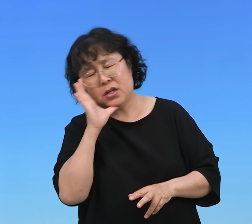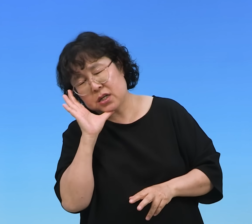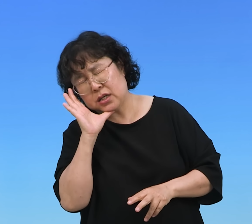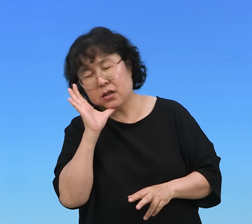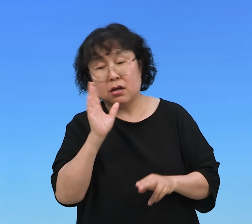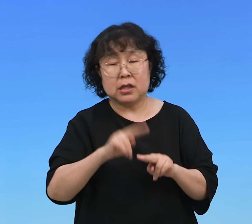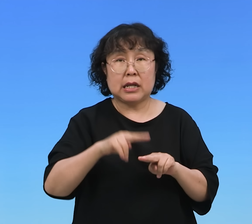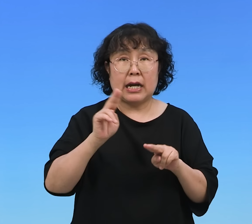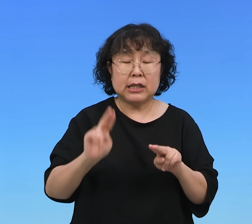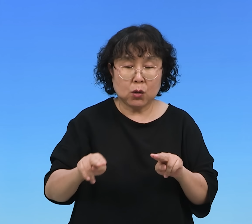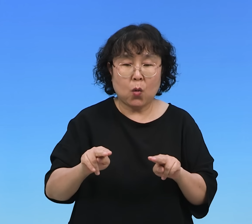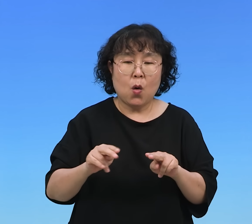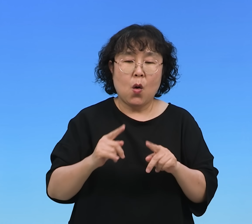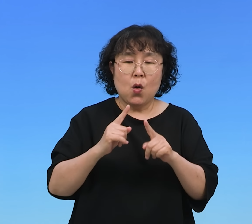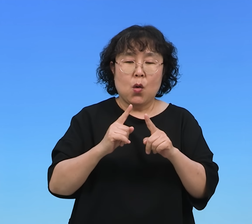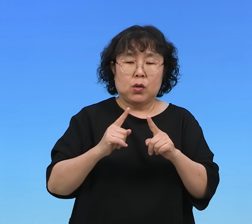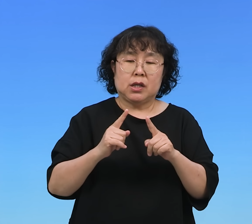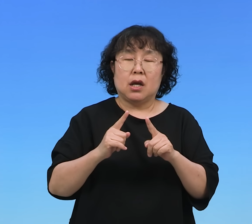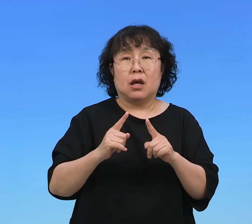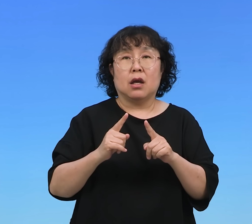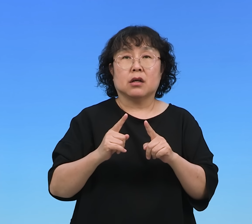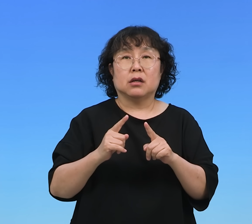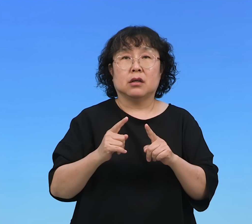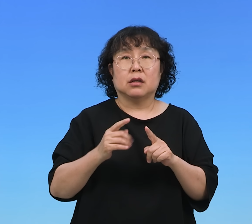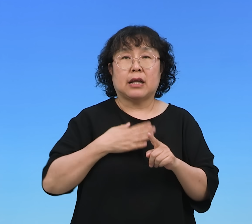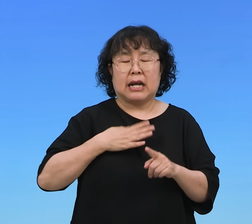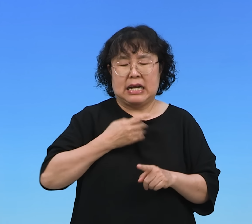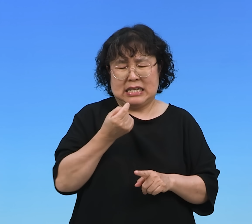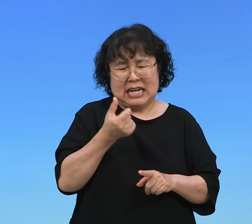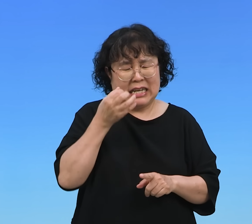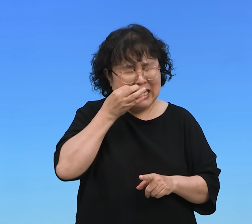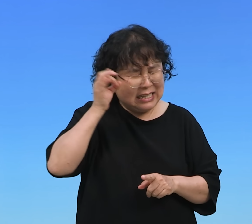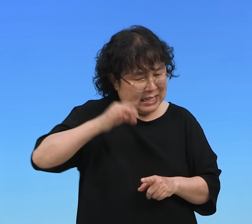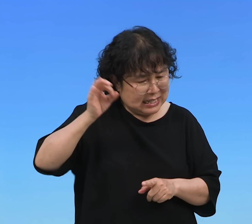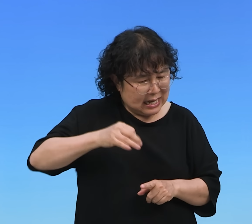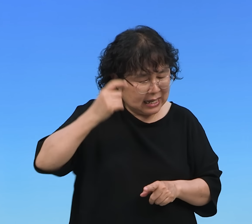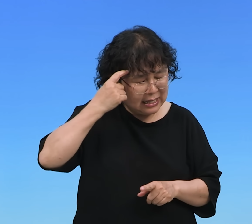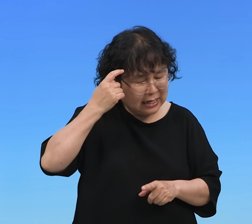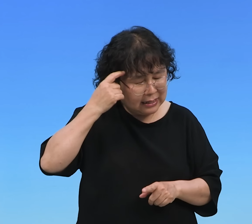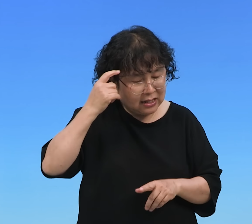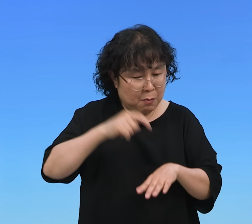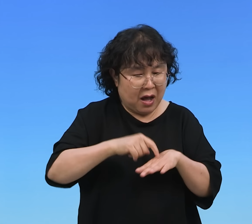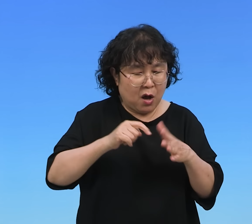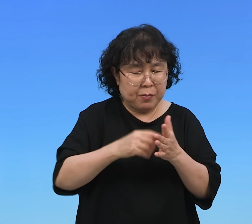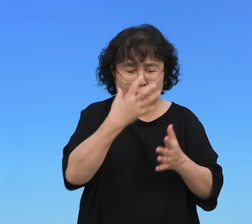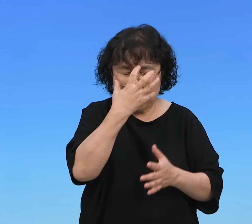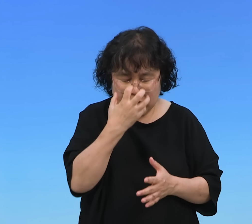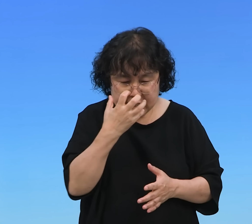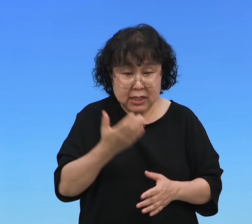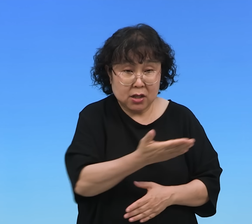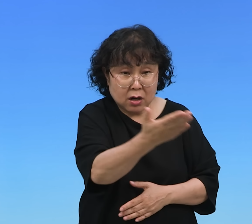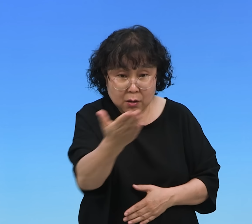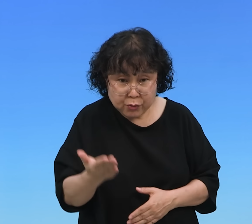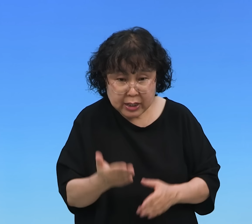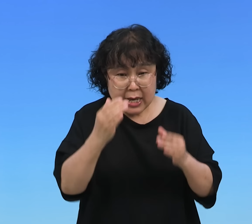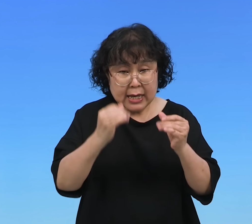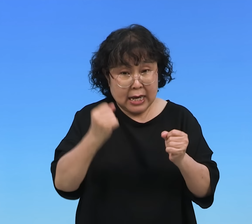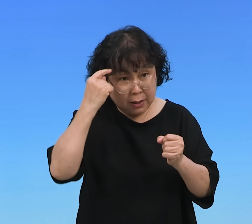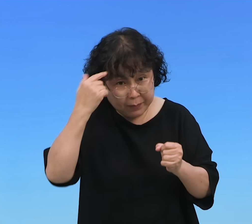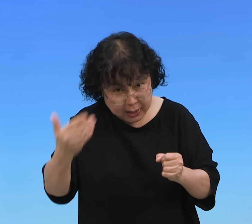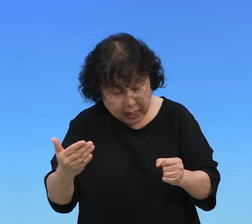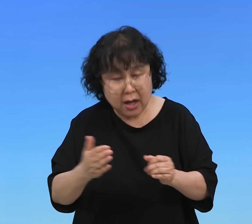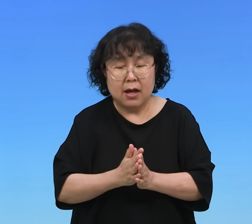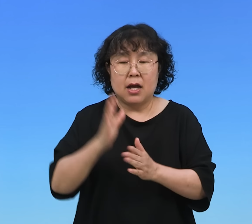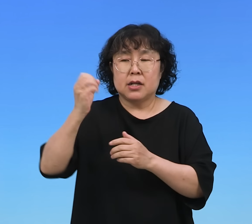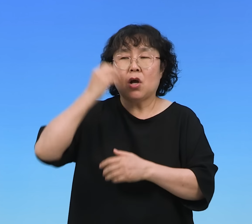보이시고 그래서 마음이 우울한 분 계세요? 오늘 저는 오래 기도해 왔습니다. 성령님이 그분들에게 말씀해